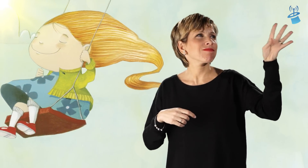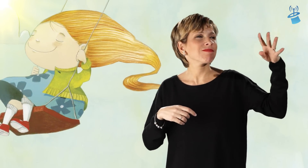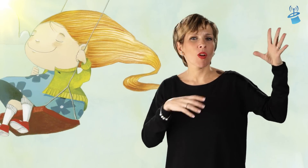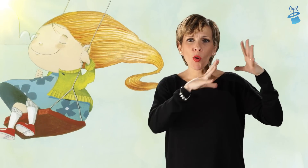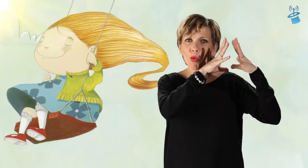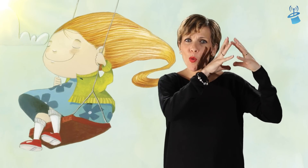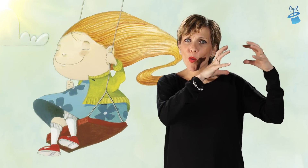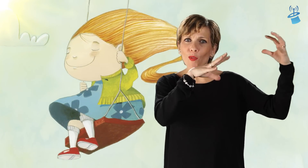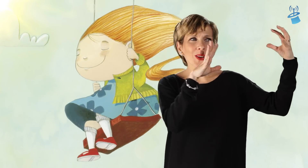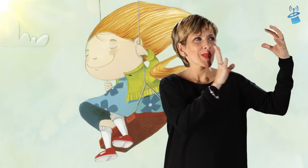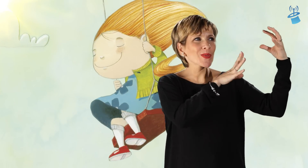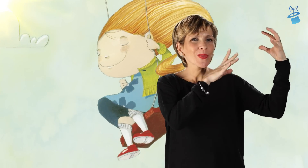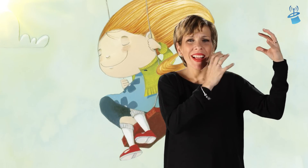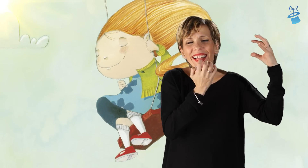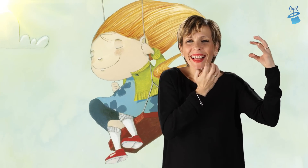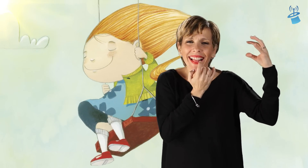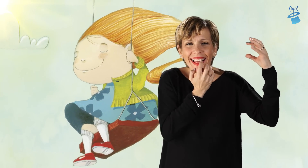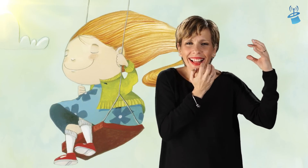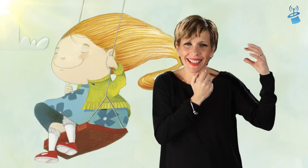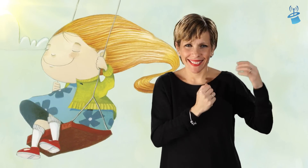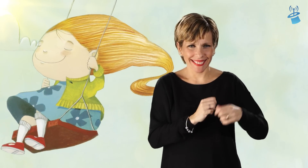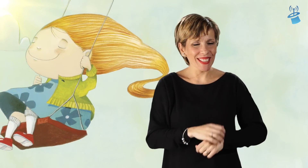altalena farò il solletico alle nuvole.